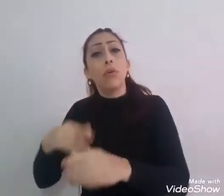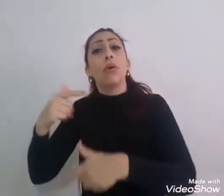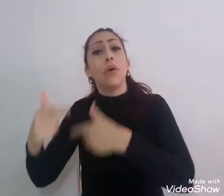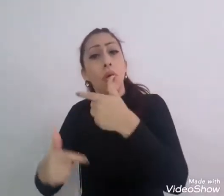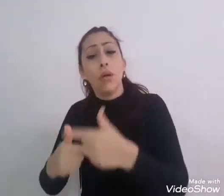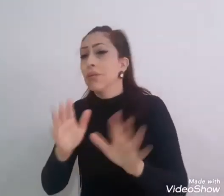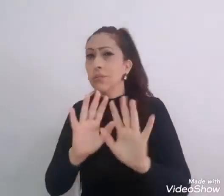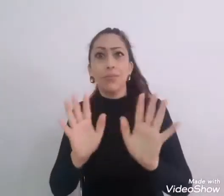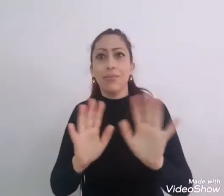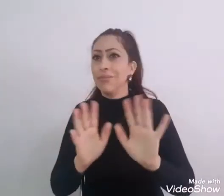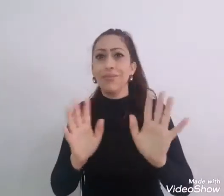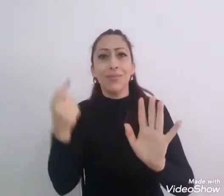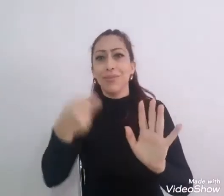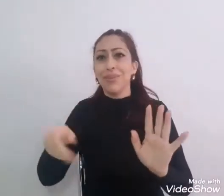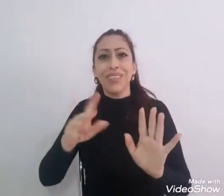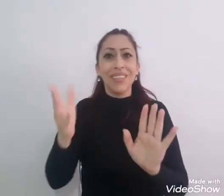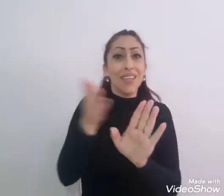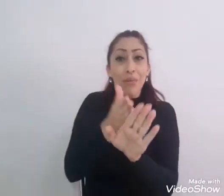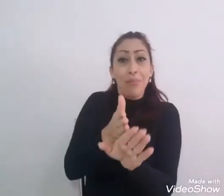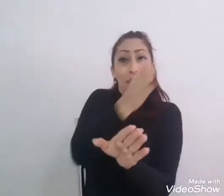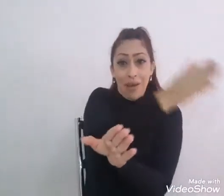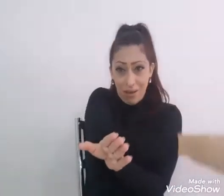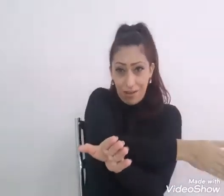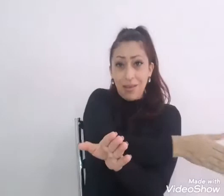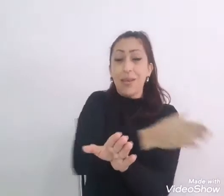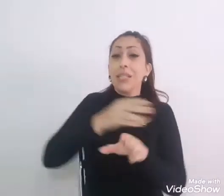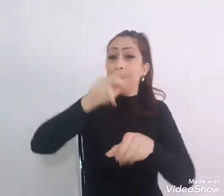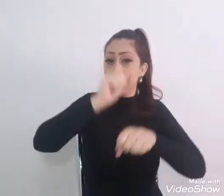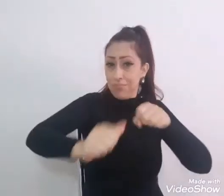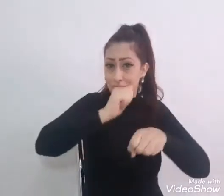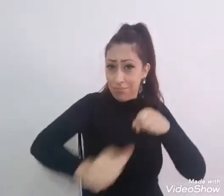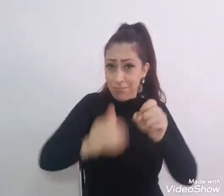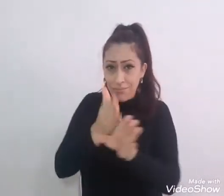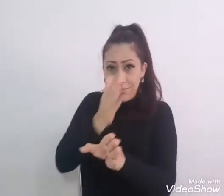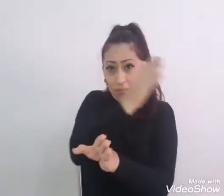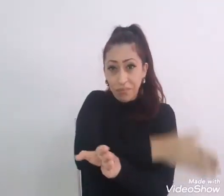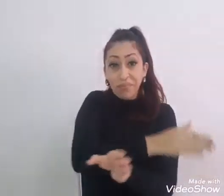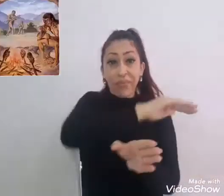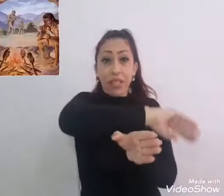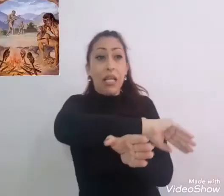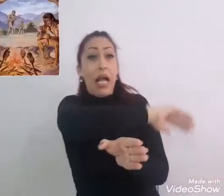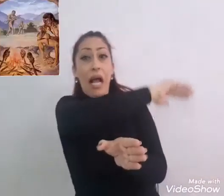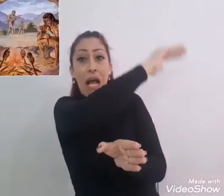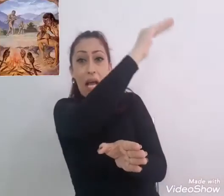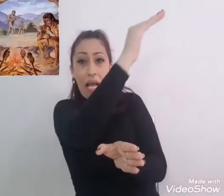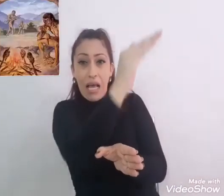cavernas. Agora, com este momento de fixação, de sedentarismo, eles passam a criar